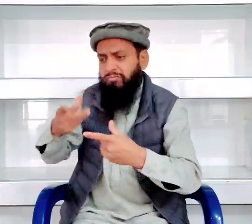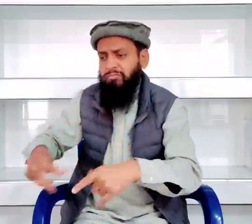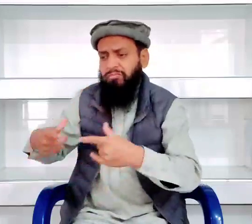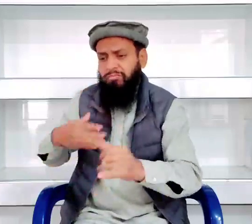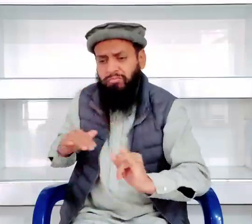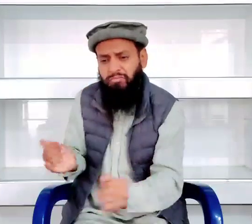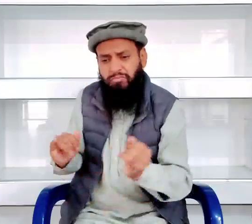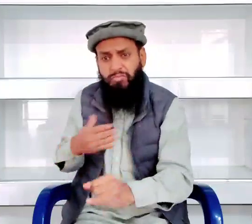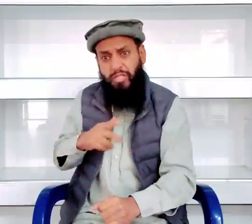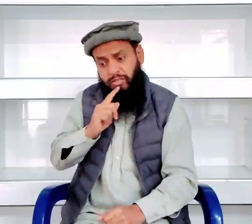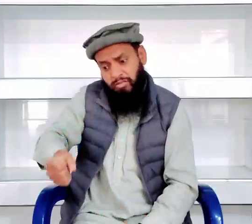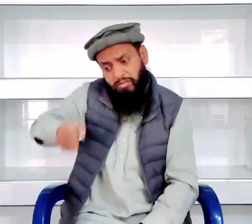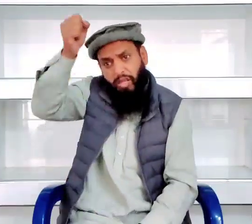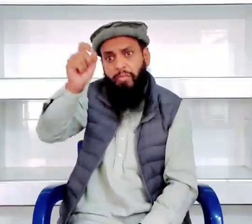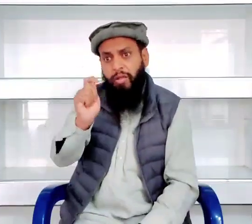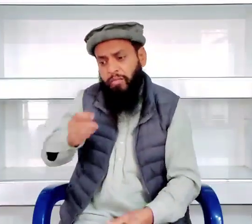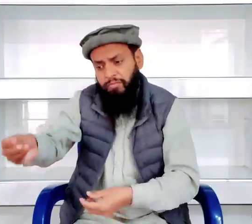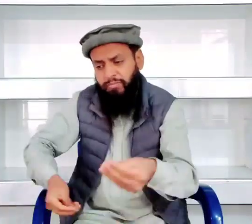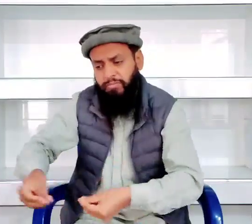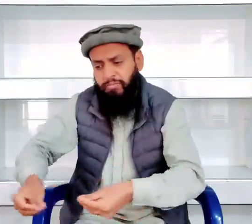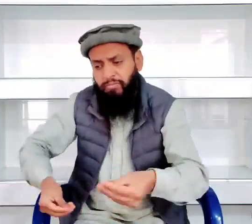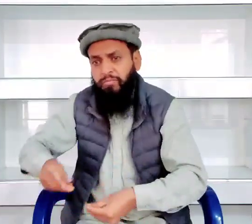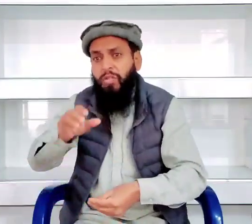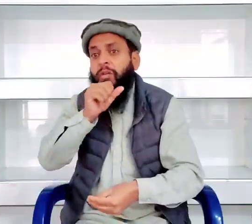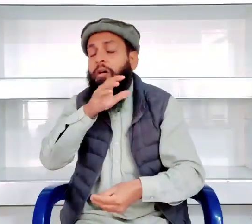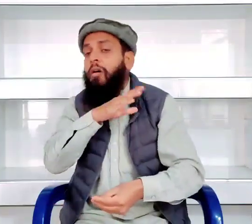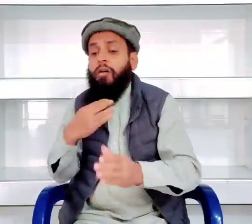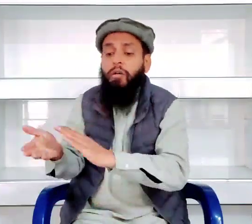اور نبی کریم صلی اللہ علیہ وسلم نے ارشاد فرمایا